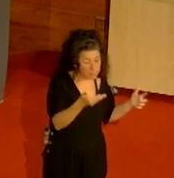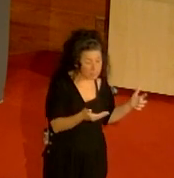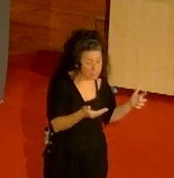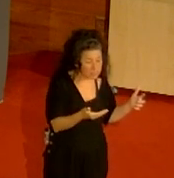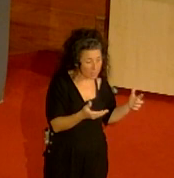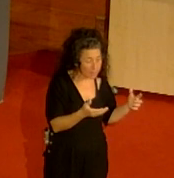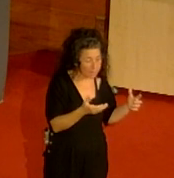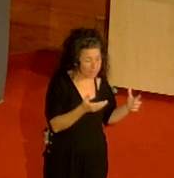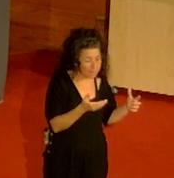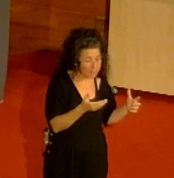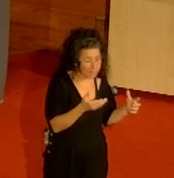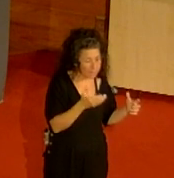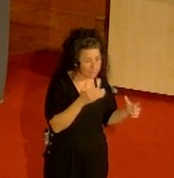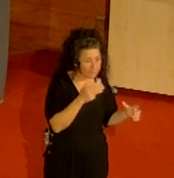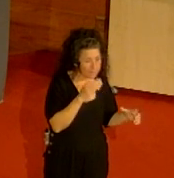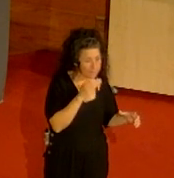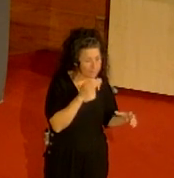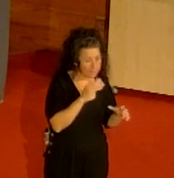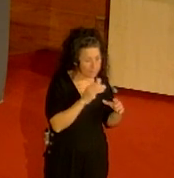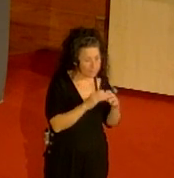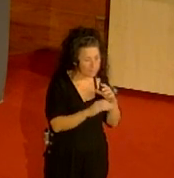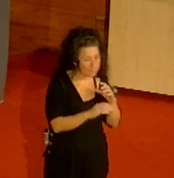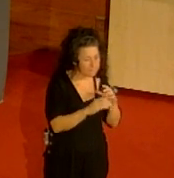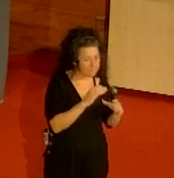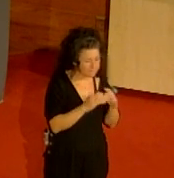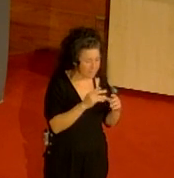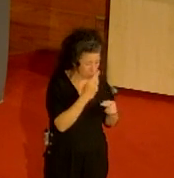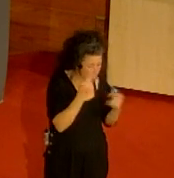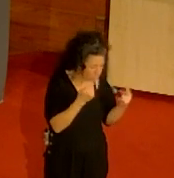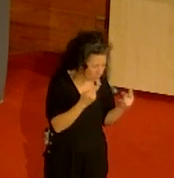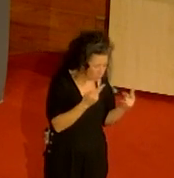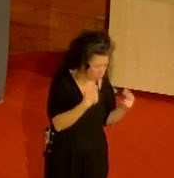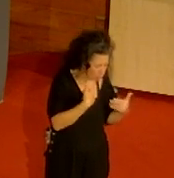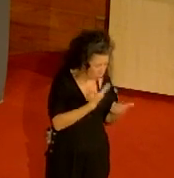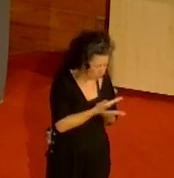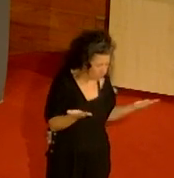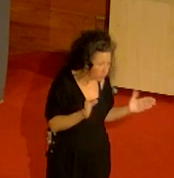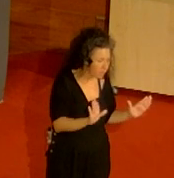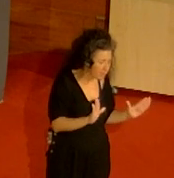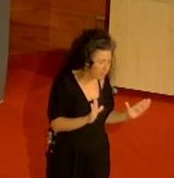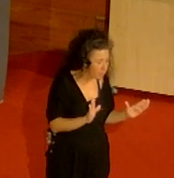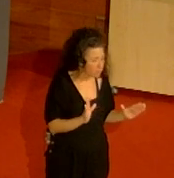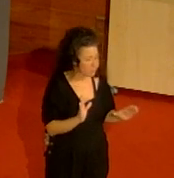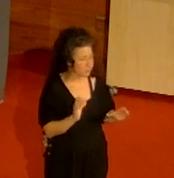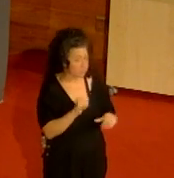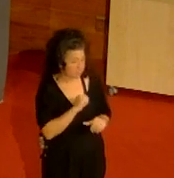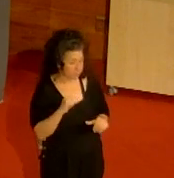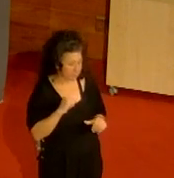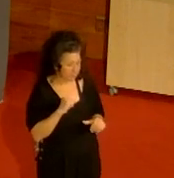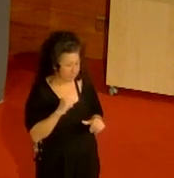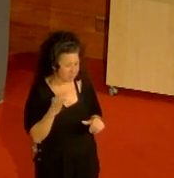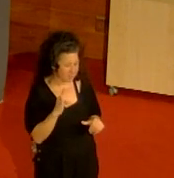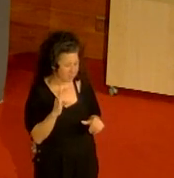sostengan. Bueno, yo creo en los medios públicos, ¿eh? Tengo que decir por un lado, pero por el otro, los medios privados se sostengan de otras cosas que no sean la